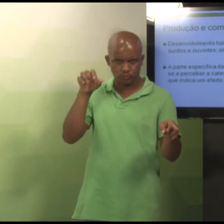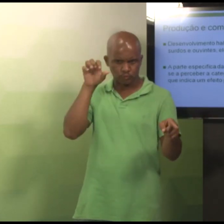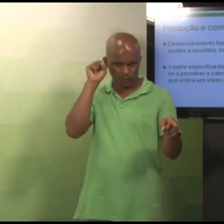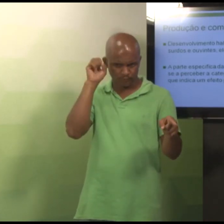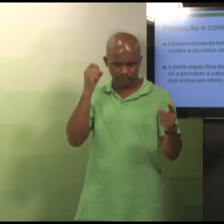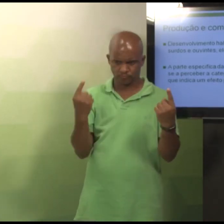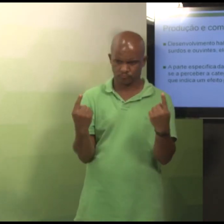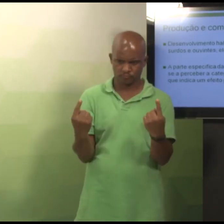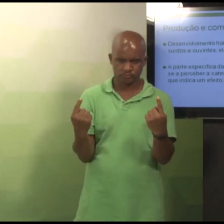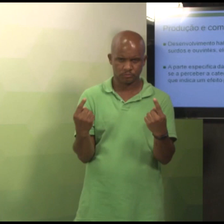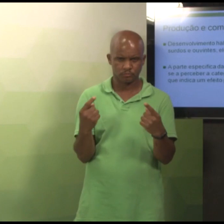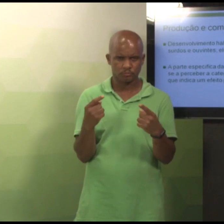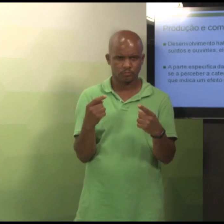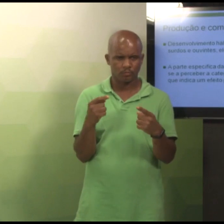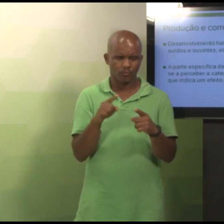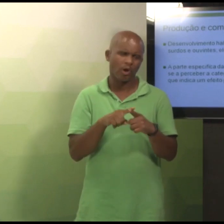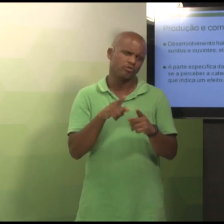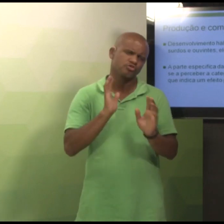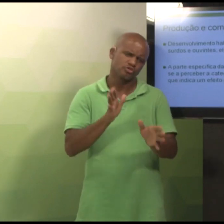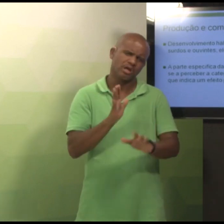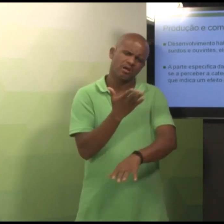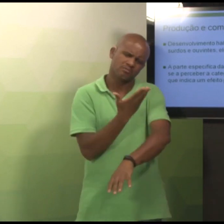nós temos o surdo e temos o ouvinte.